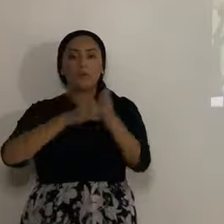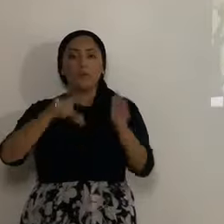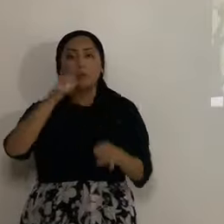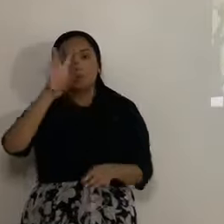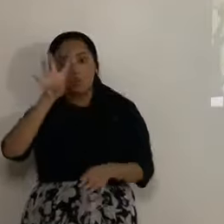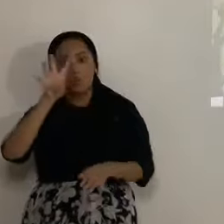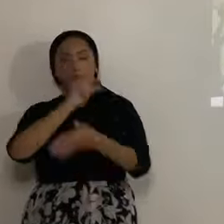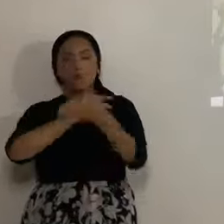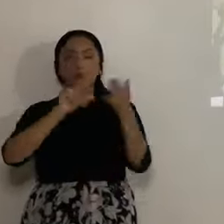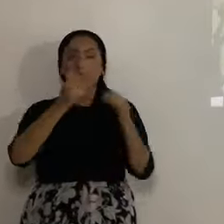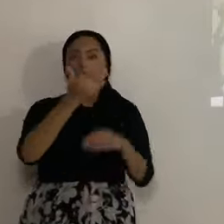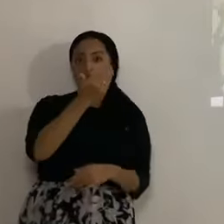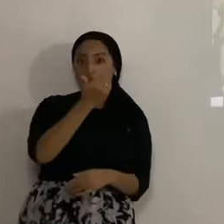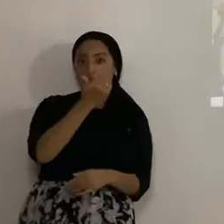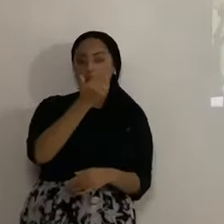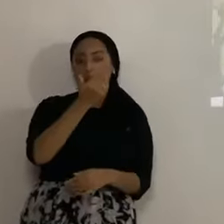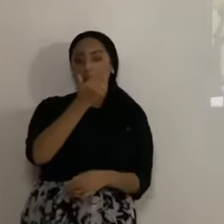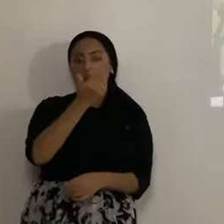verso 15,